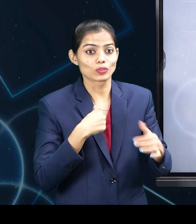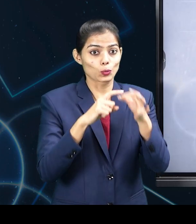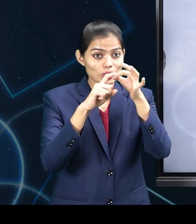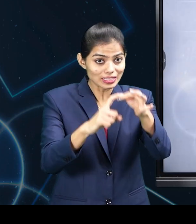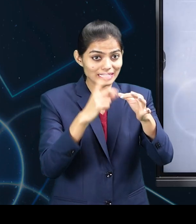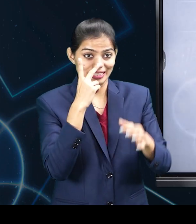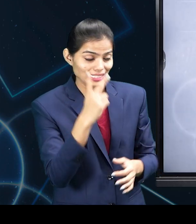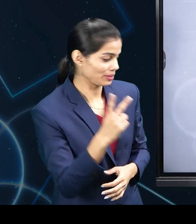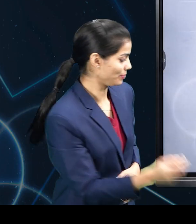समाधान,